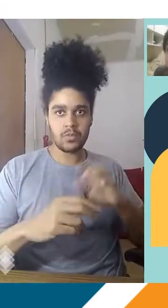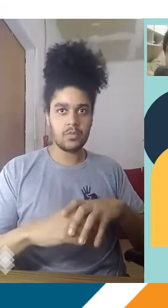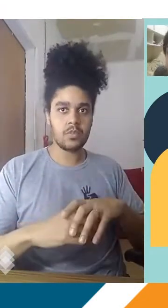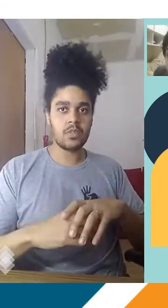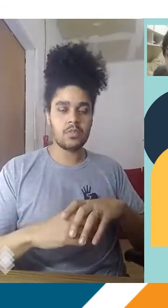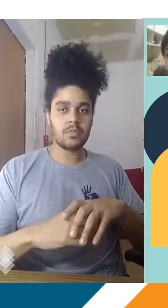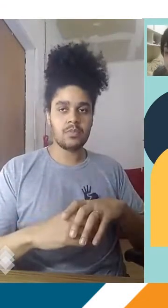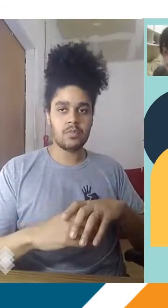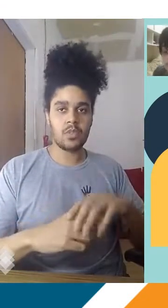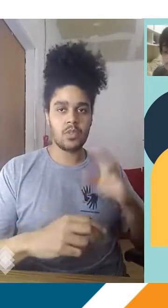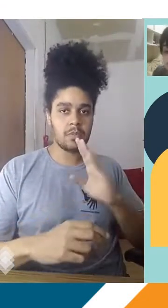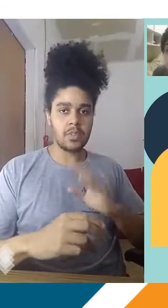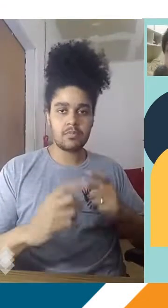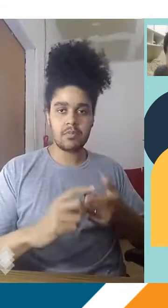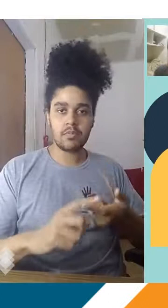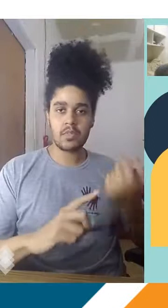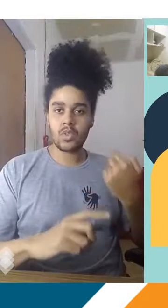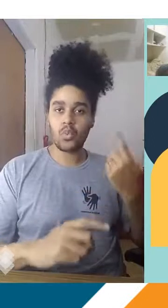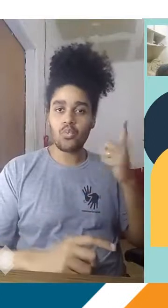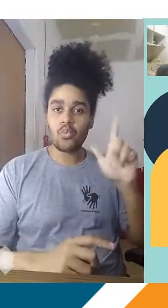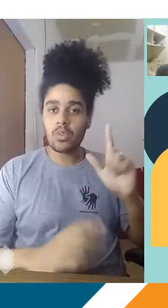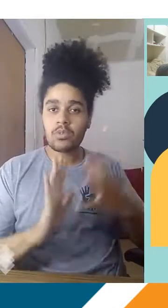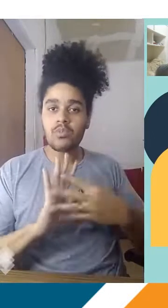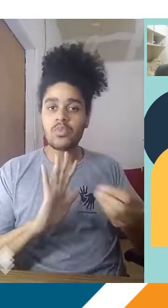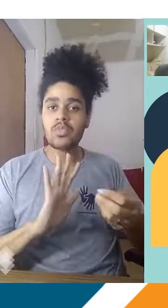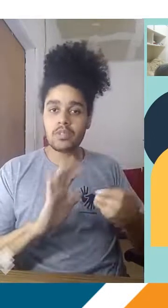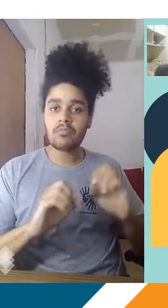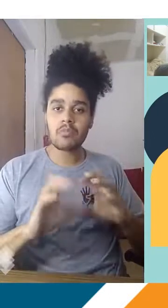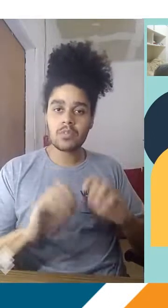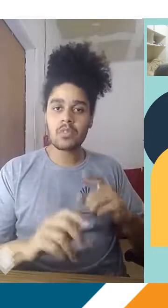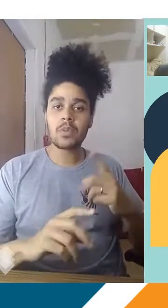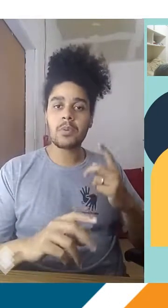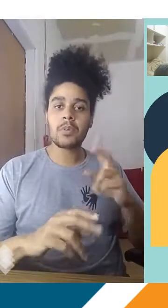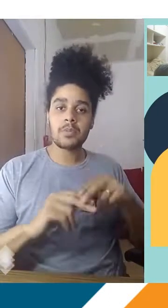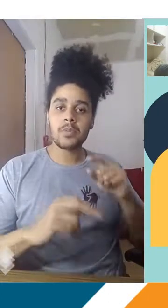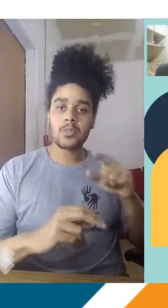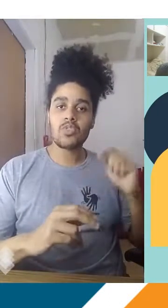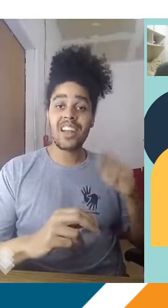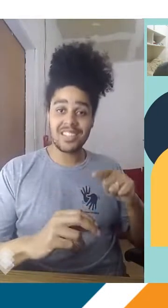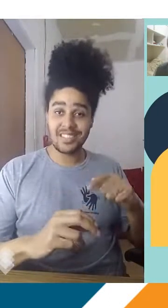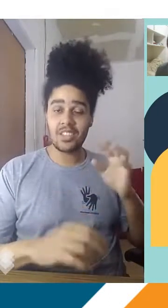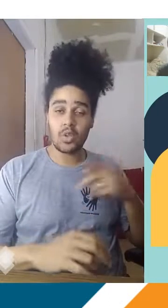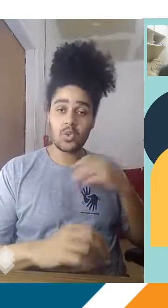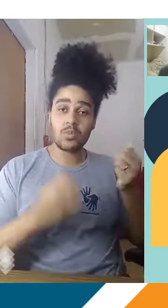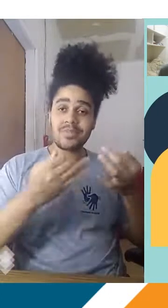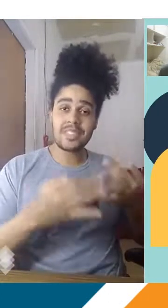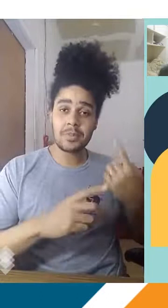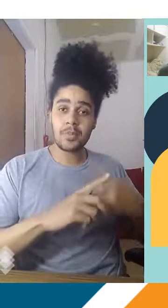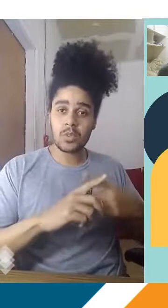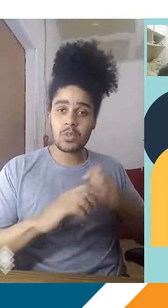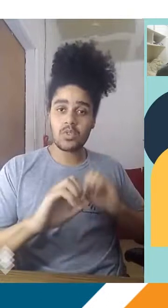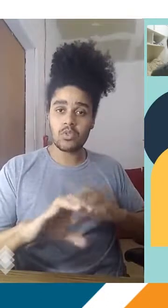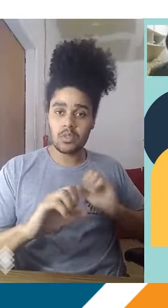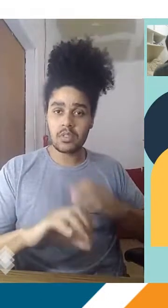prática tecnicista, o Brasil fica muito atrás de outros modelos educacionais ao redor do globo. Ou seja, aqui eu estou justificando